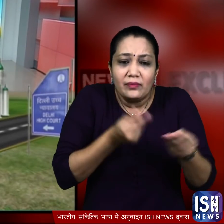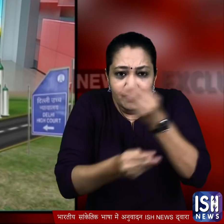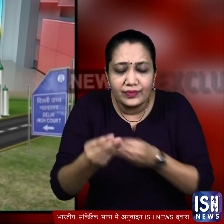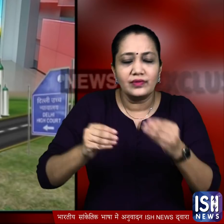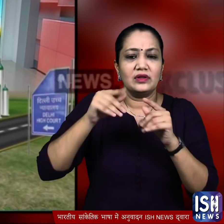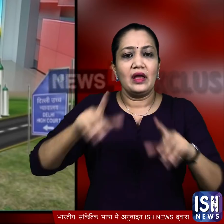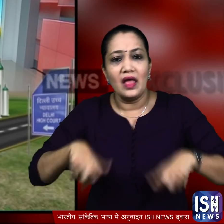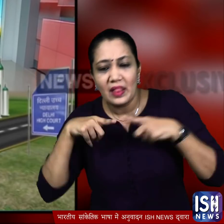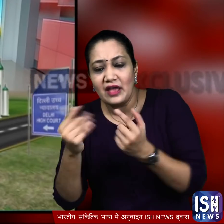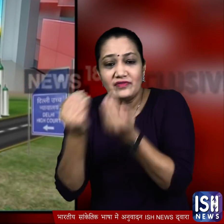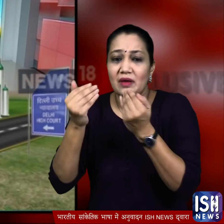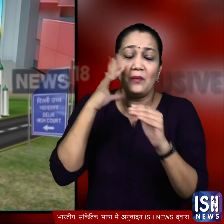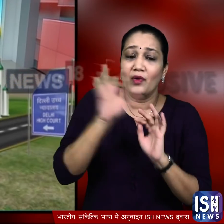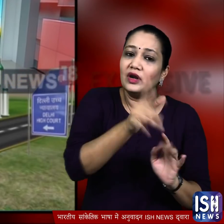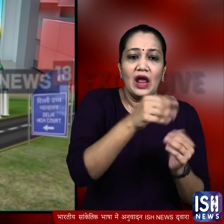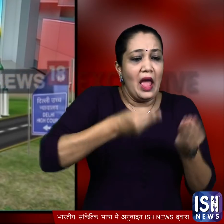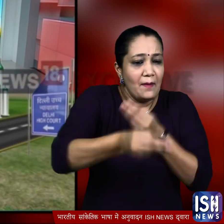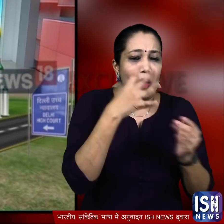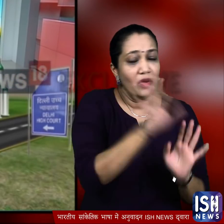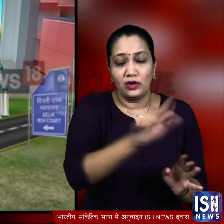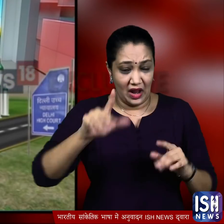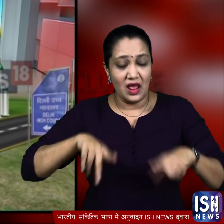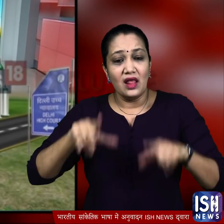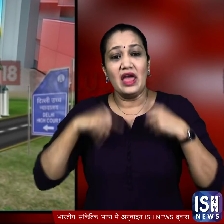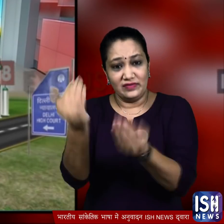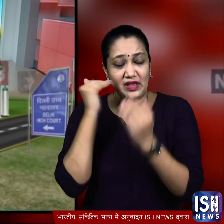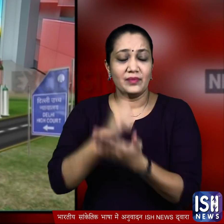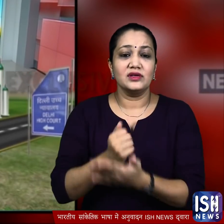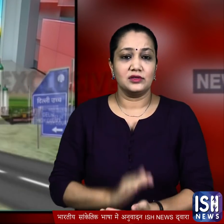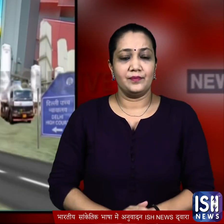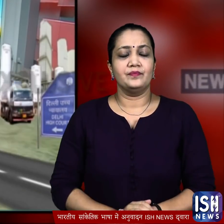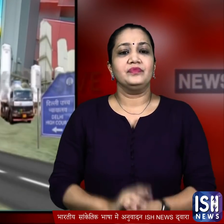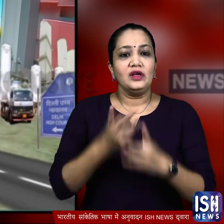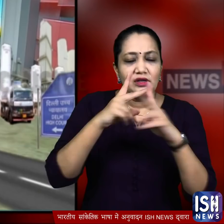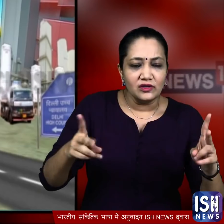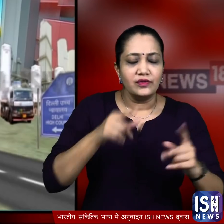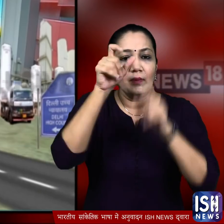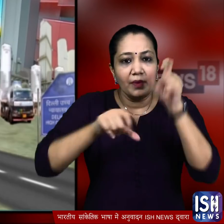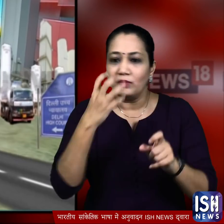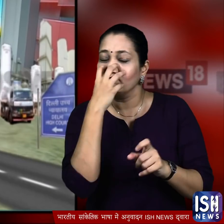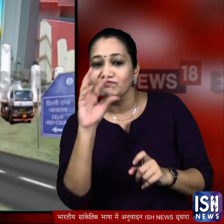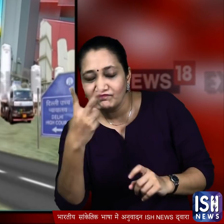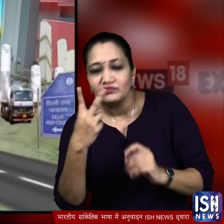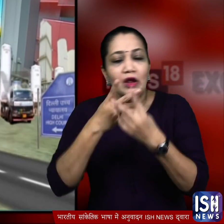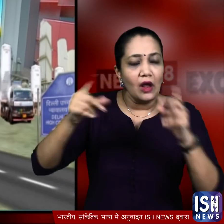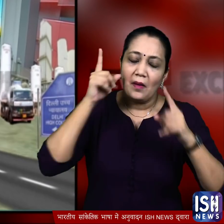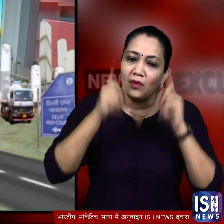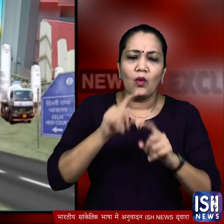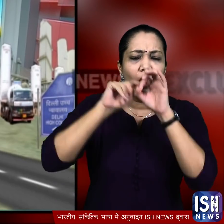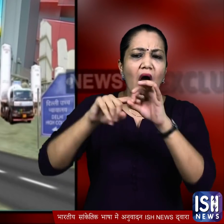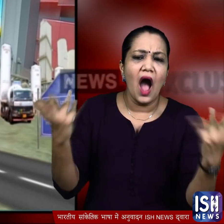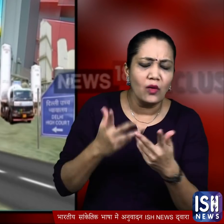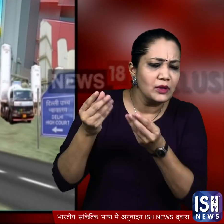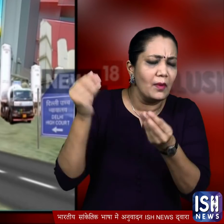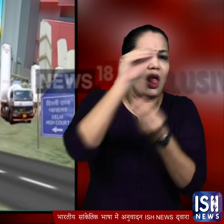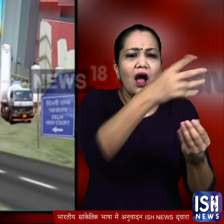हित कभी भी इंसान की जिंदगी बचाने से ज्यादा अहमियत नहीं रखते। कोर्ट ने मौजूदा हालात में कुछ उद्योगों को ऑक्सीजन की सप्लाई किए जाने